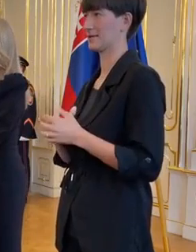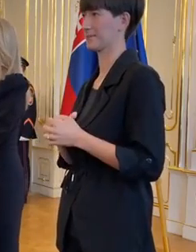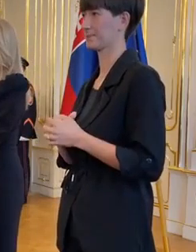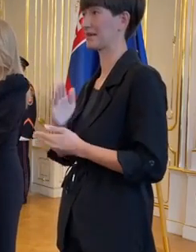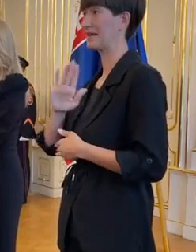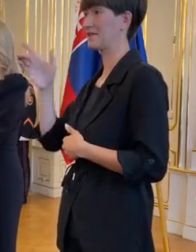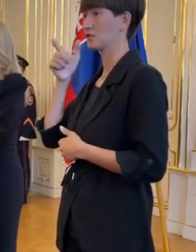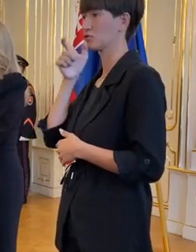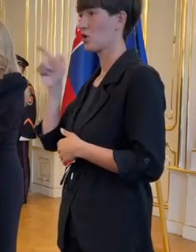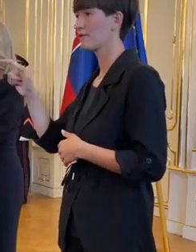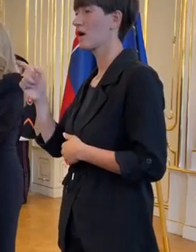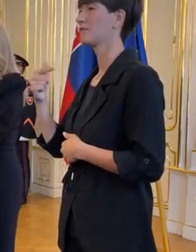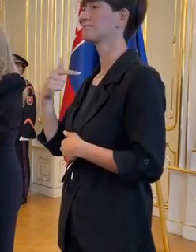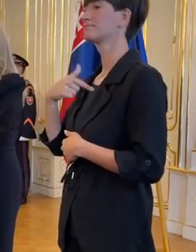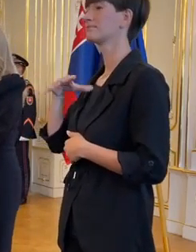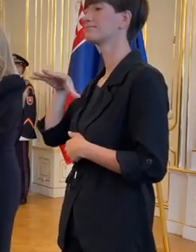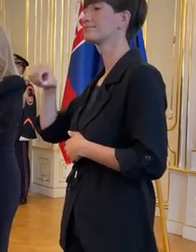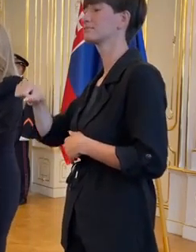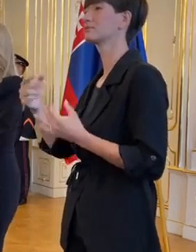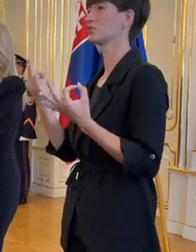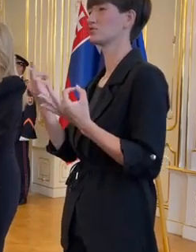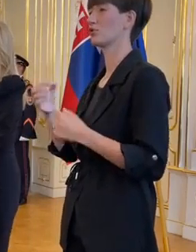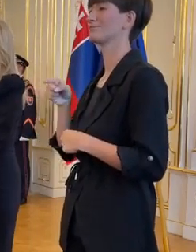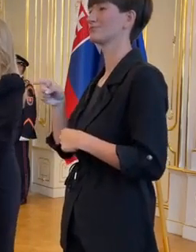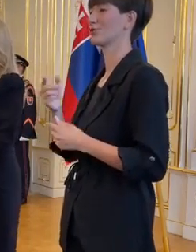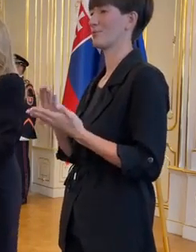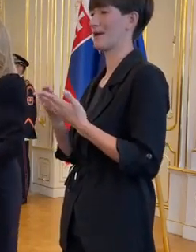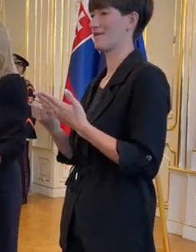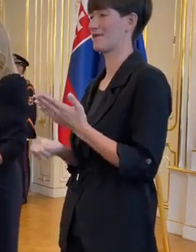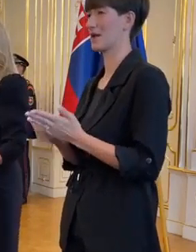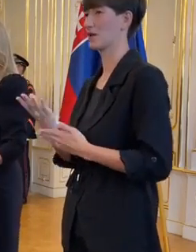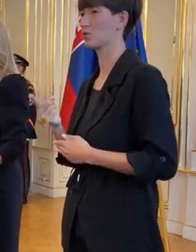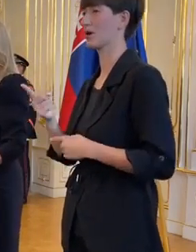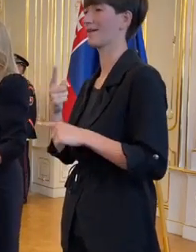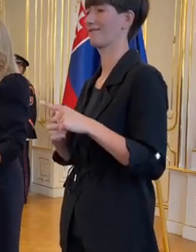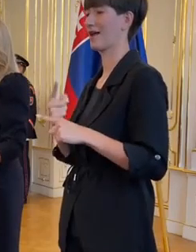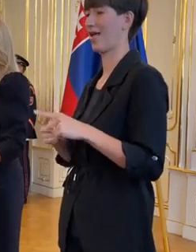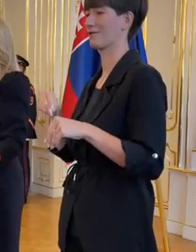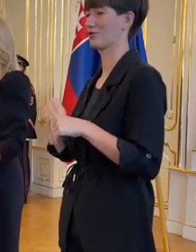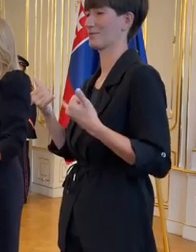sa dá predpokladať, že to vyjadruje chvíľu, ktorá u vás rozhodla.